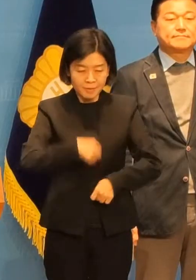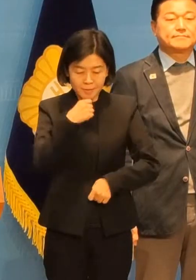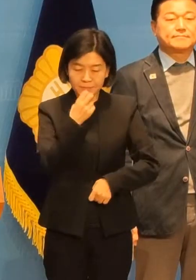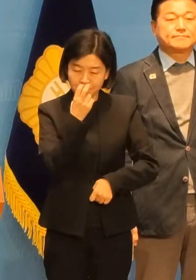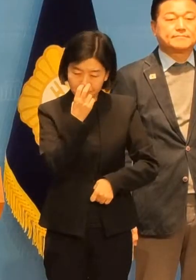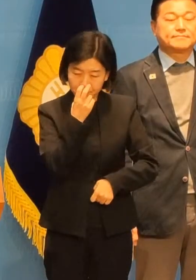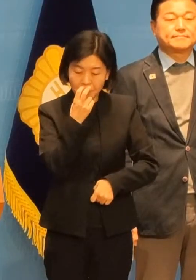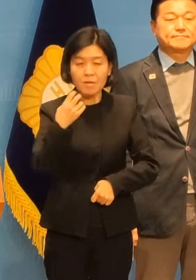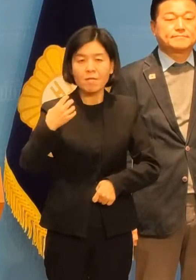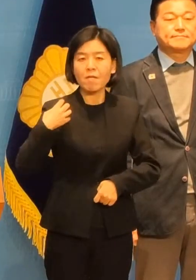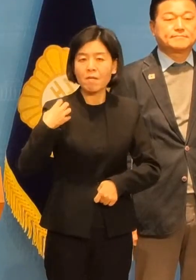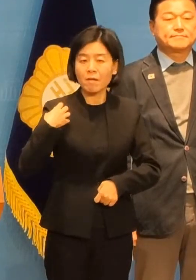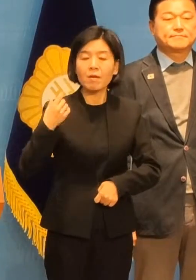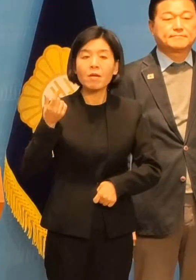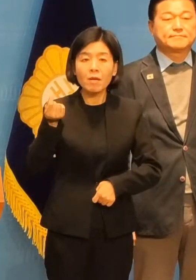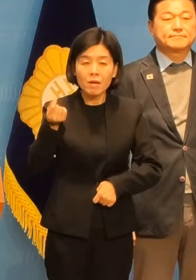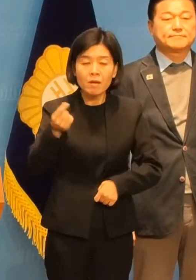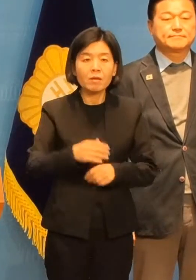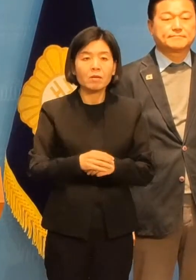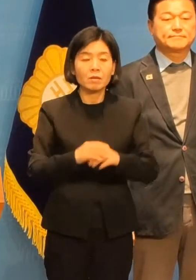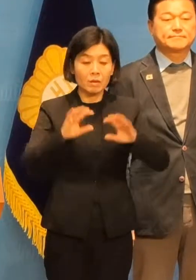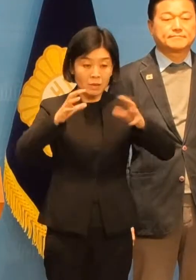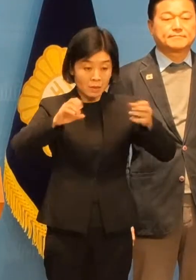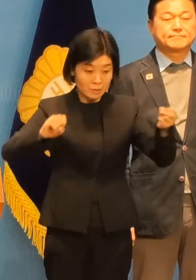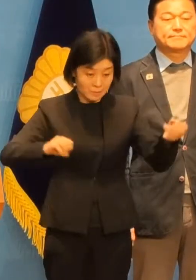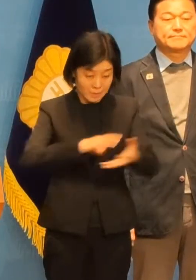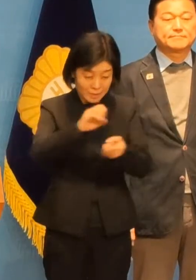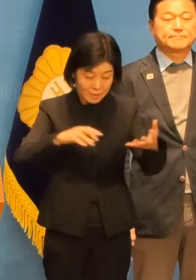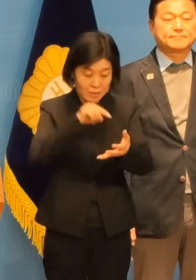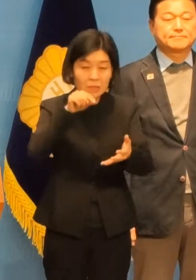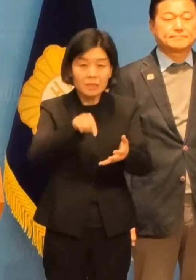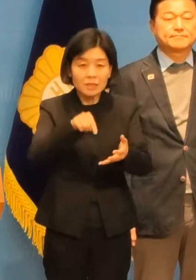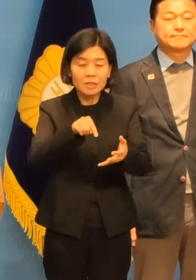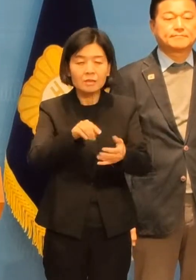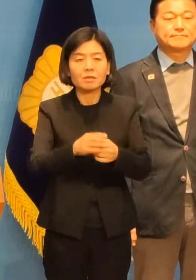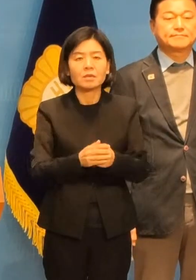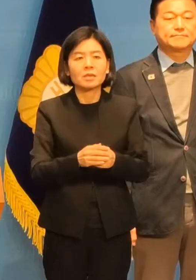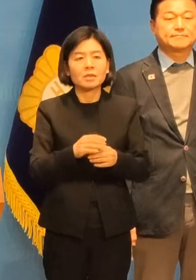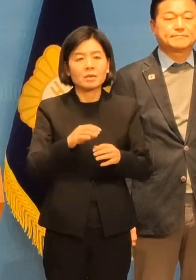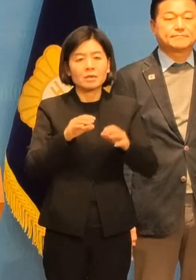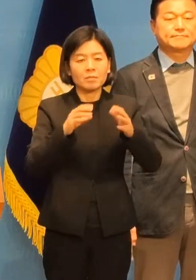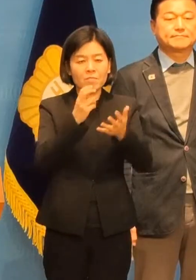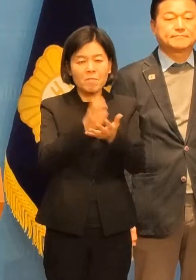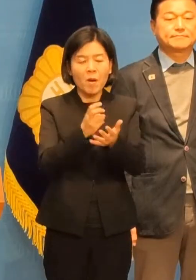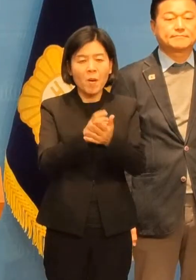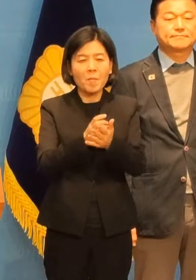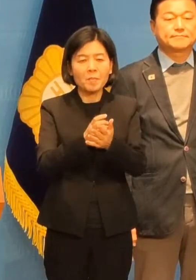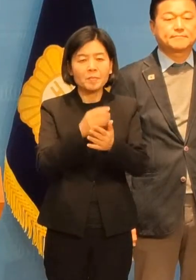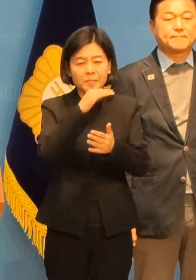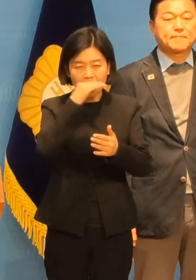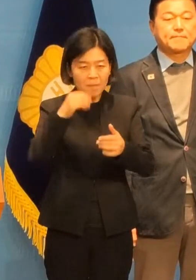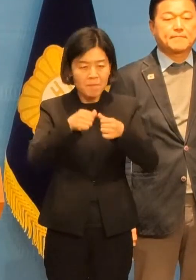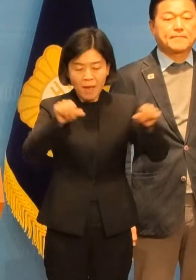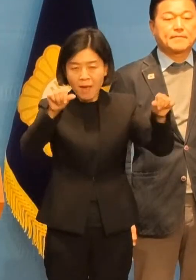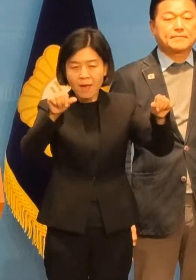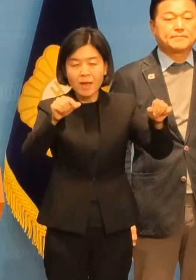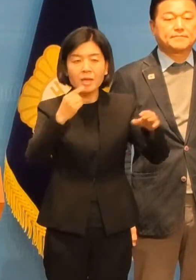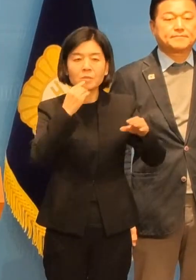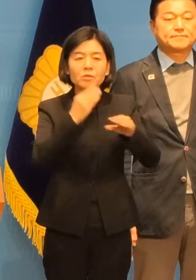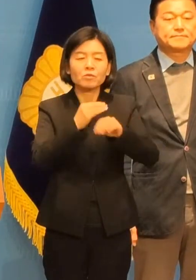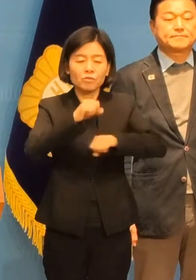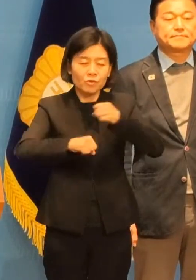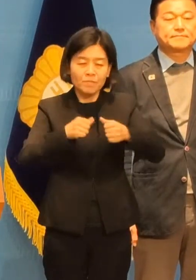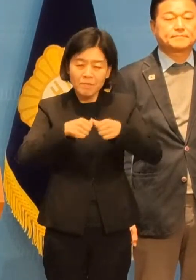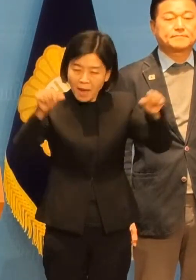보루입니다. 내란은 이러한 헌정 질서를 파괴하고 민주주의를 파괴하는 있을 수